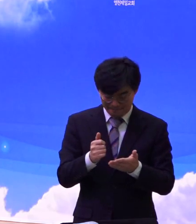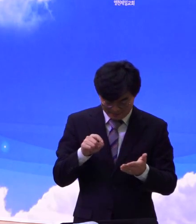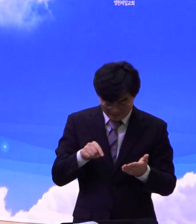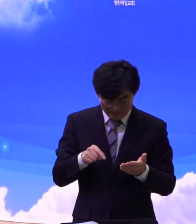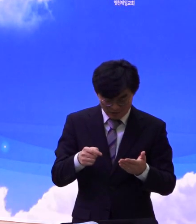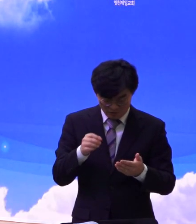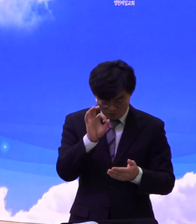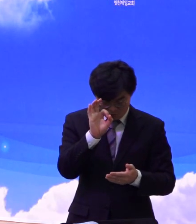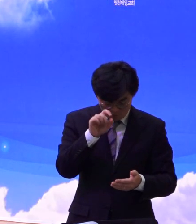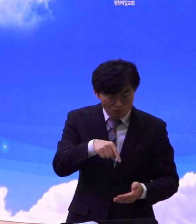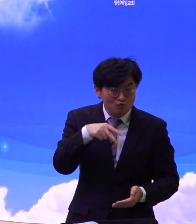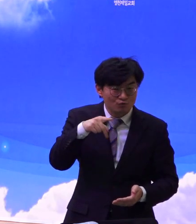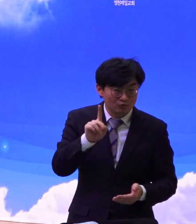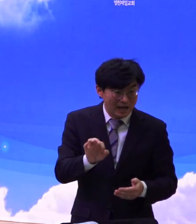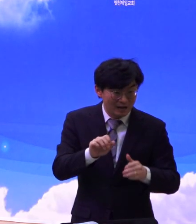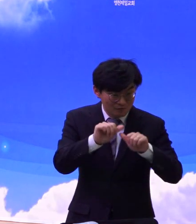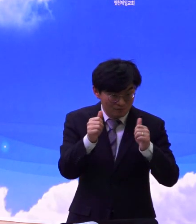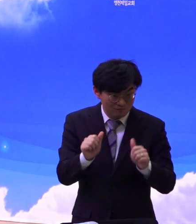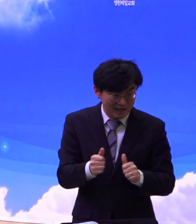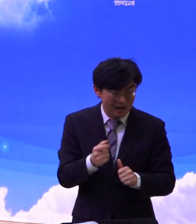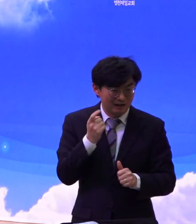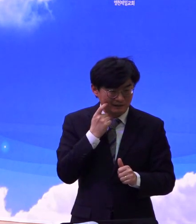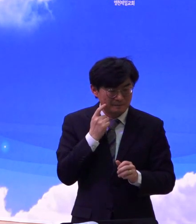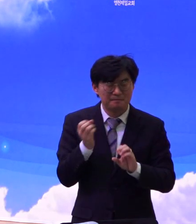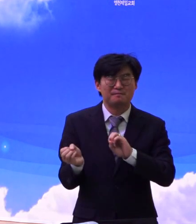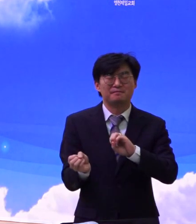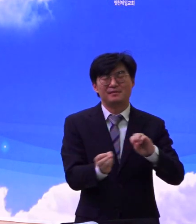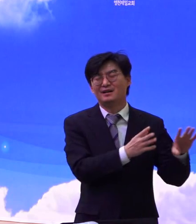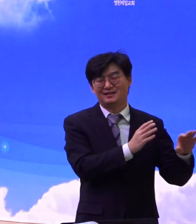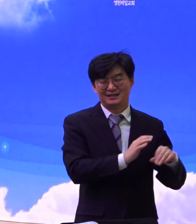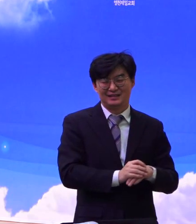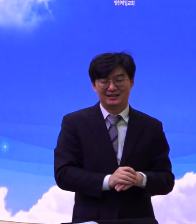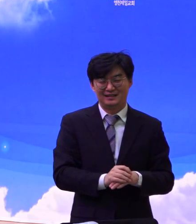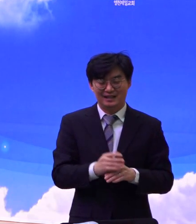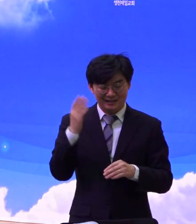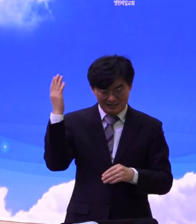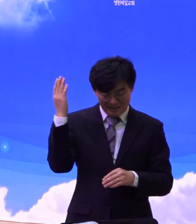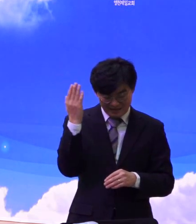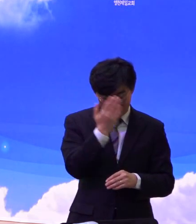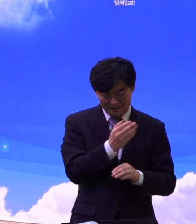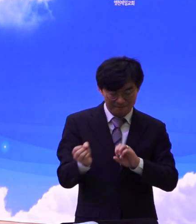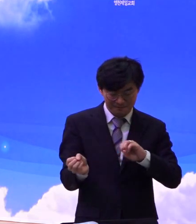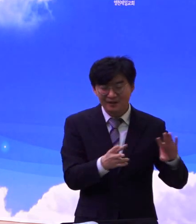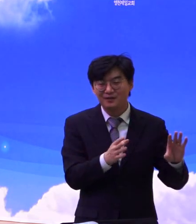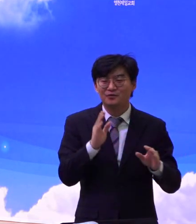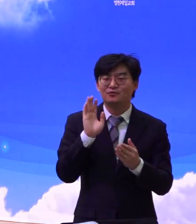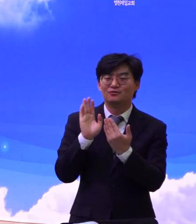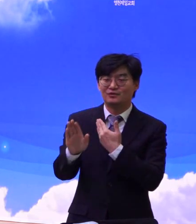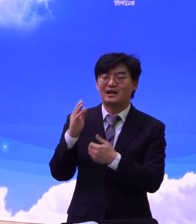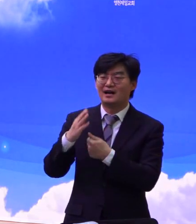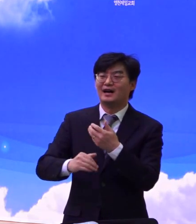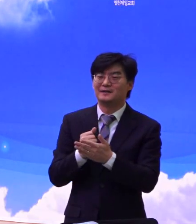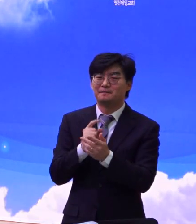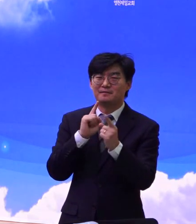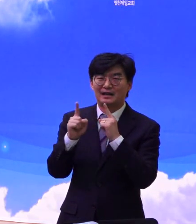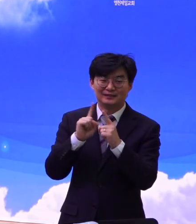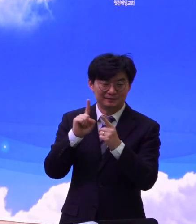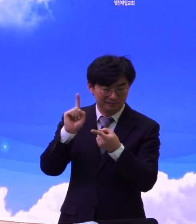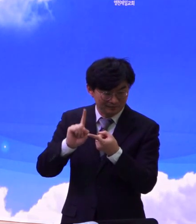합니다. 우리가 믿음으로 살기를 원하는데 세상 속에 나아가 살아갈